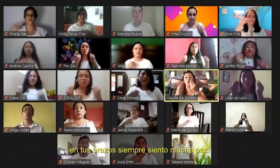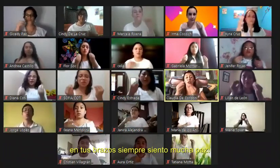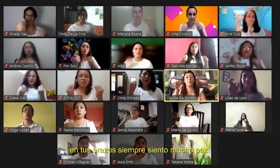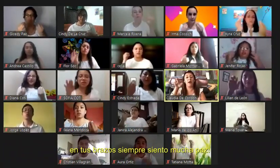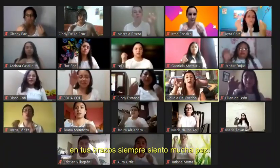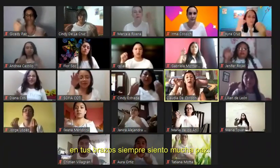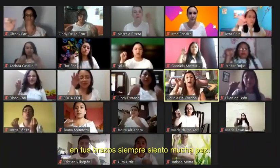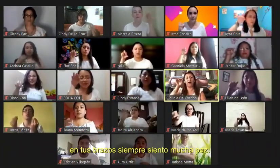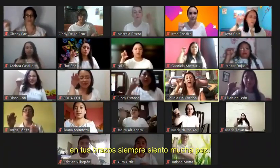paz.